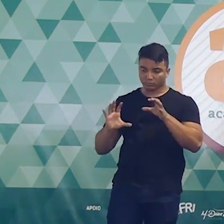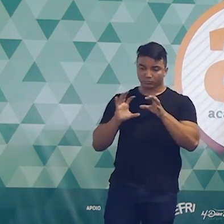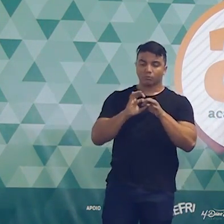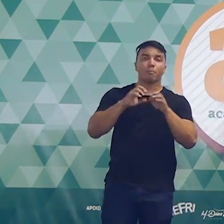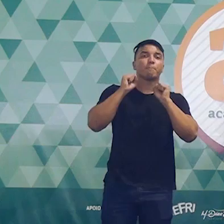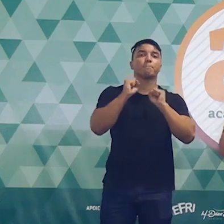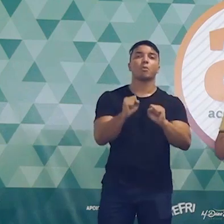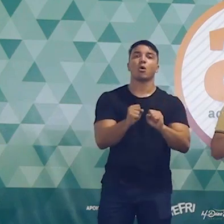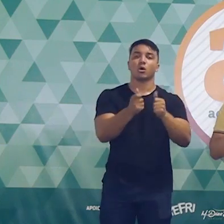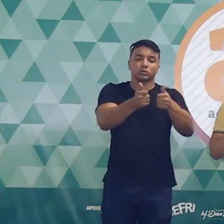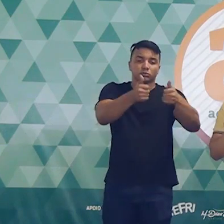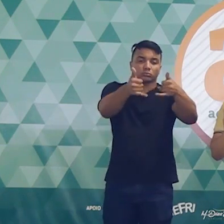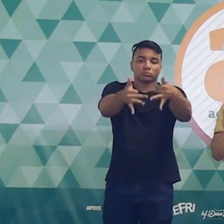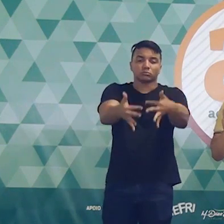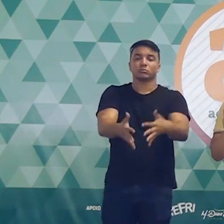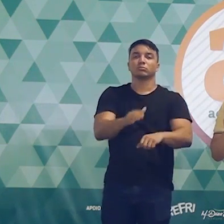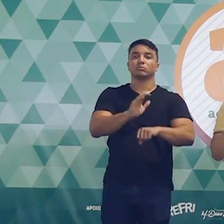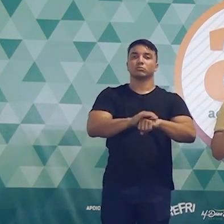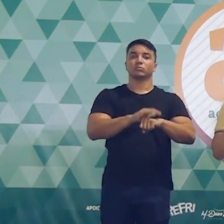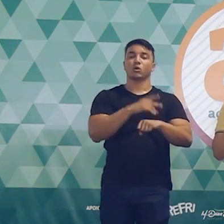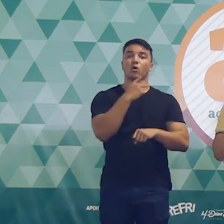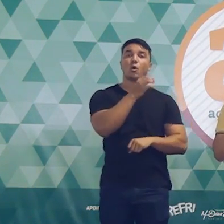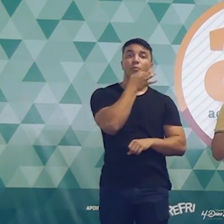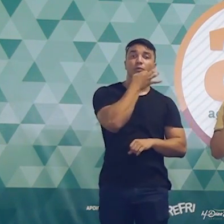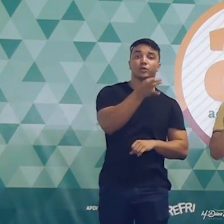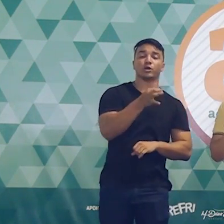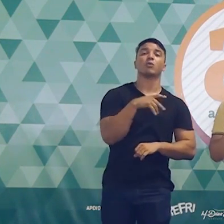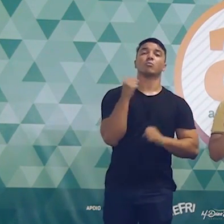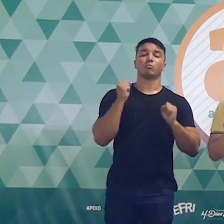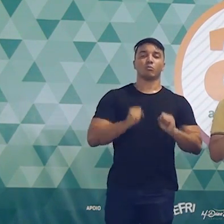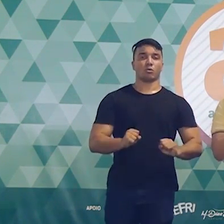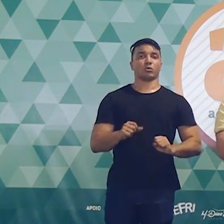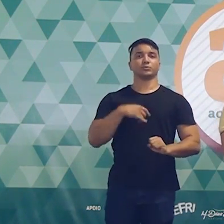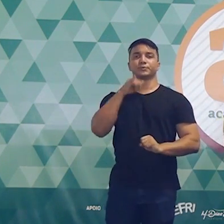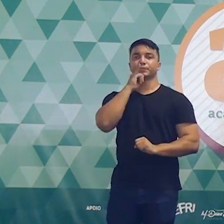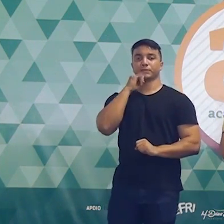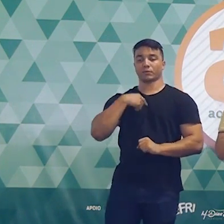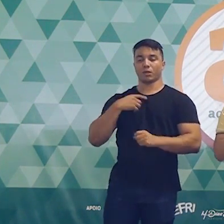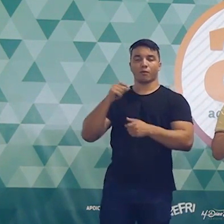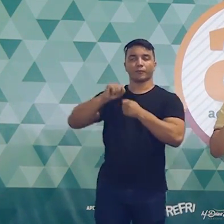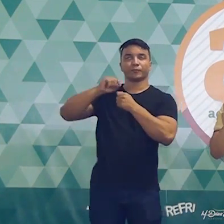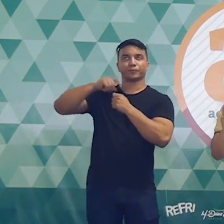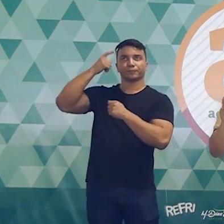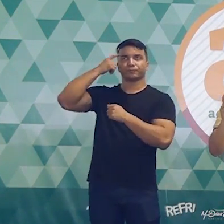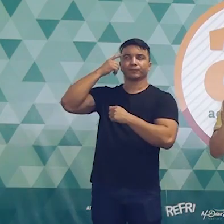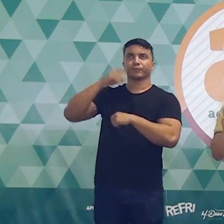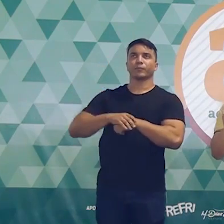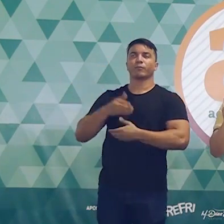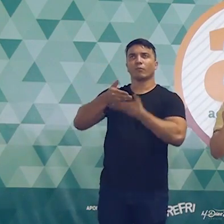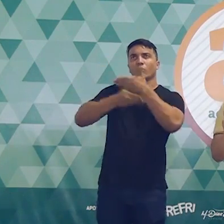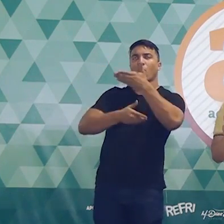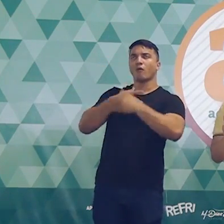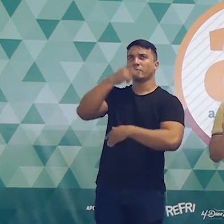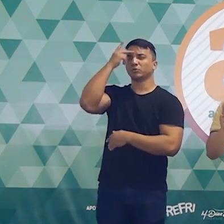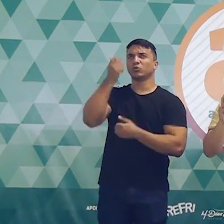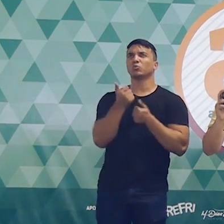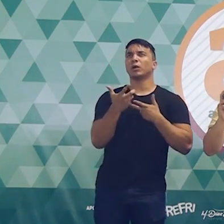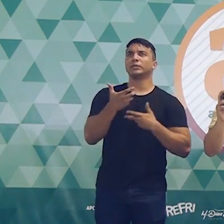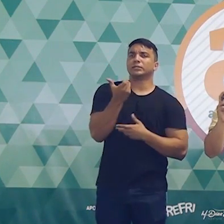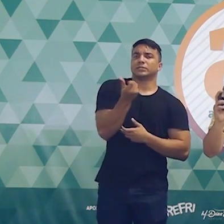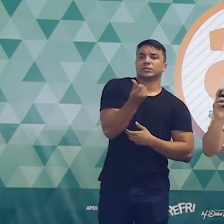a você de dizer isso. Se coloque no lugar de quem elabora a prova. Como é que eu vou elaborar uma prova para 6 milhões de